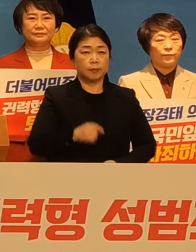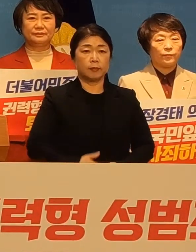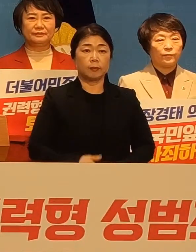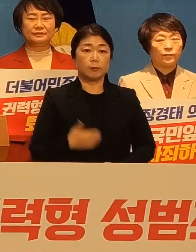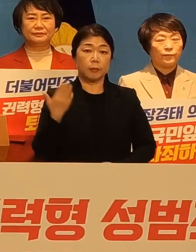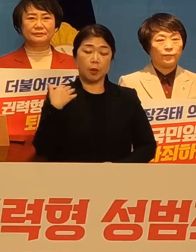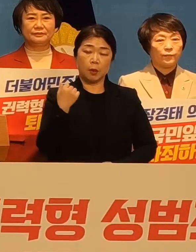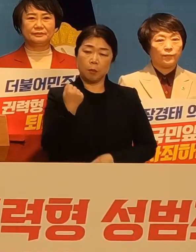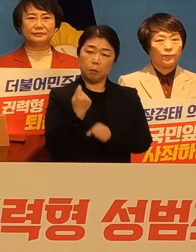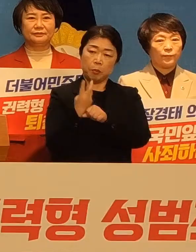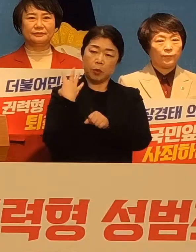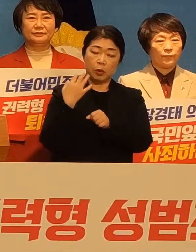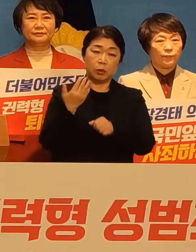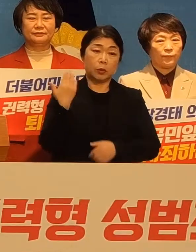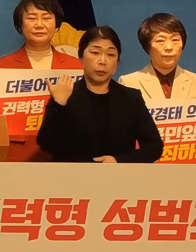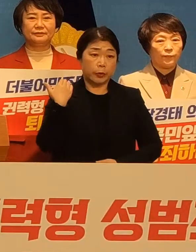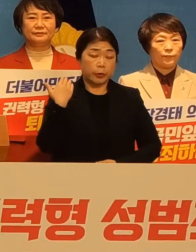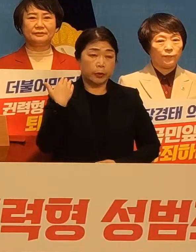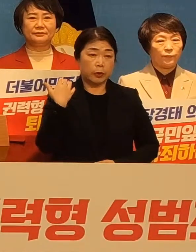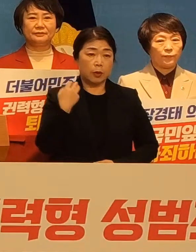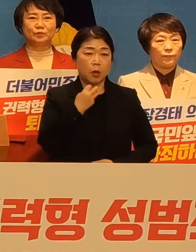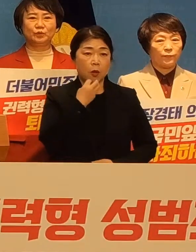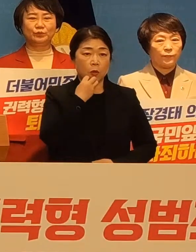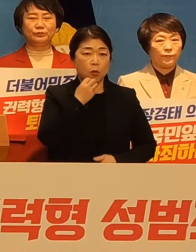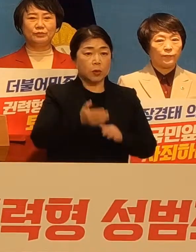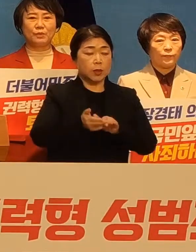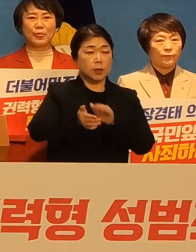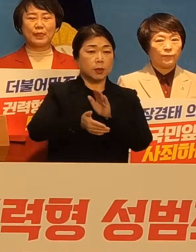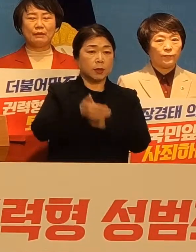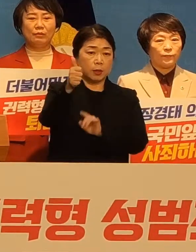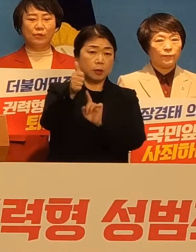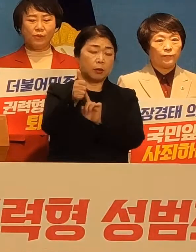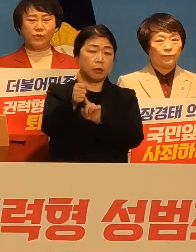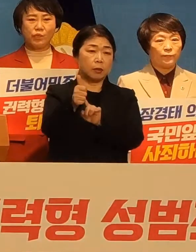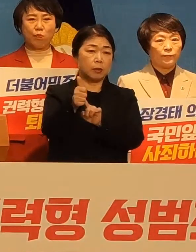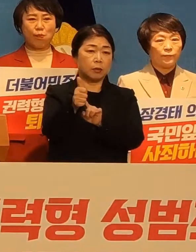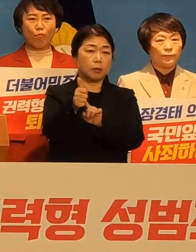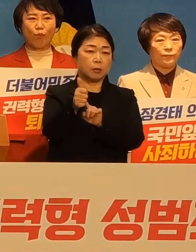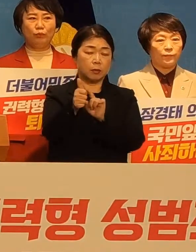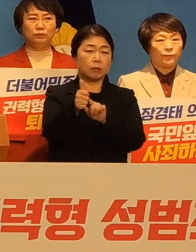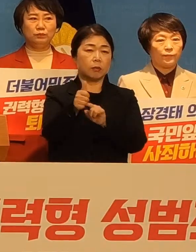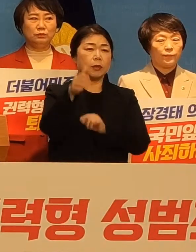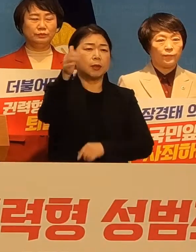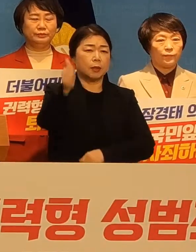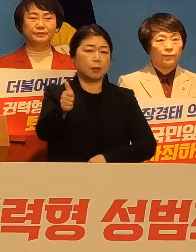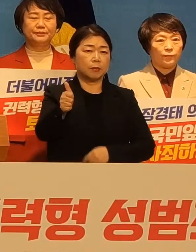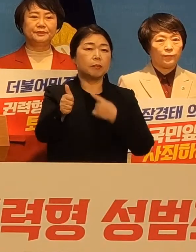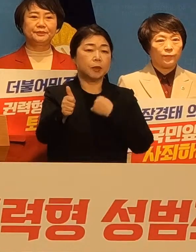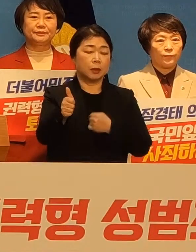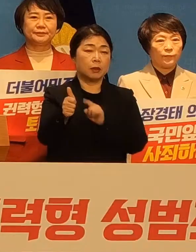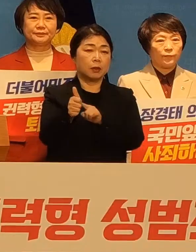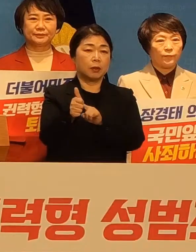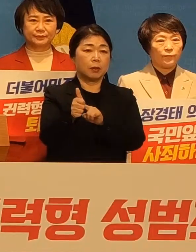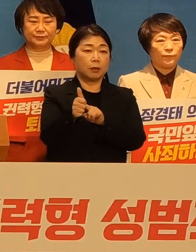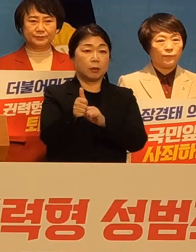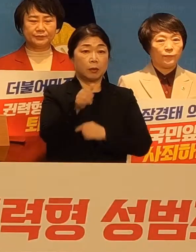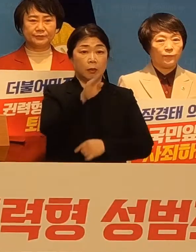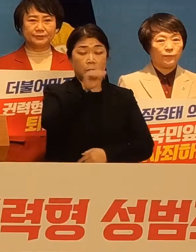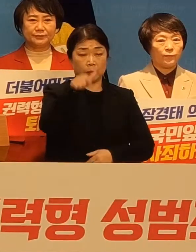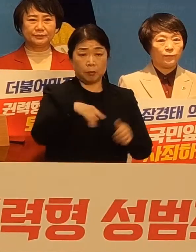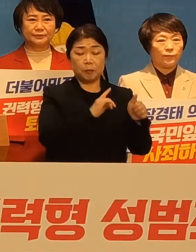지난 몇 년 전에 우리 서울시를 이끌던 총책임자인 서울시장은 자신의 성폭력 비위